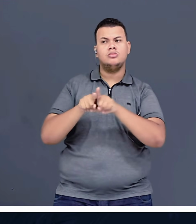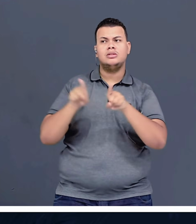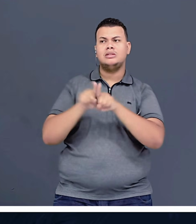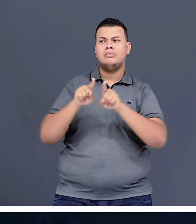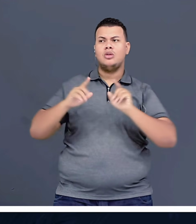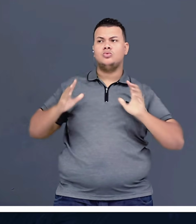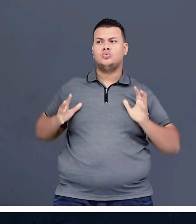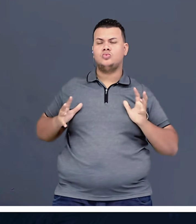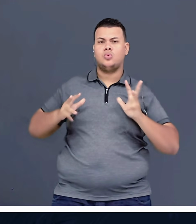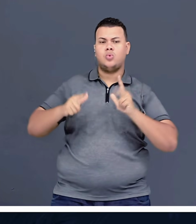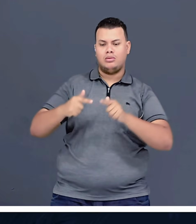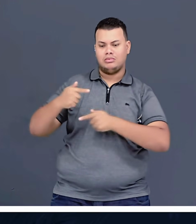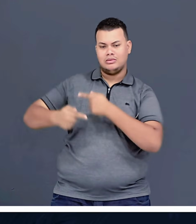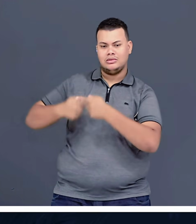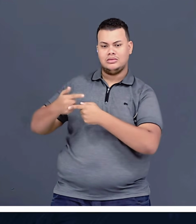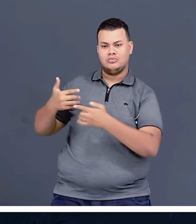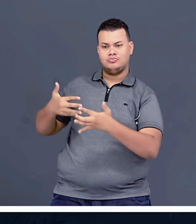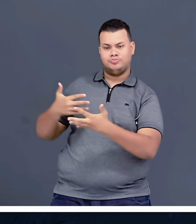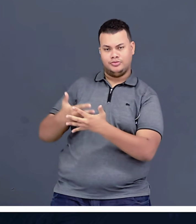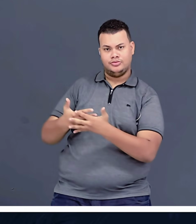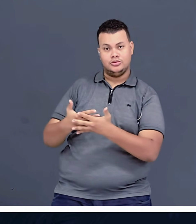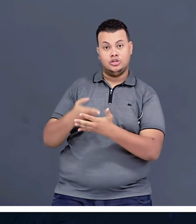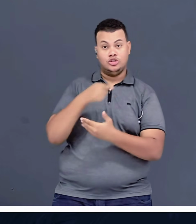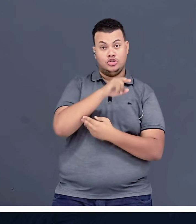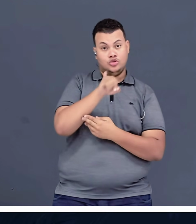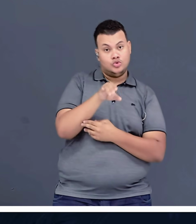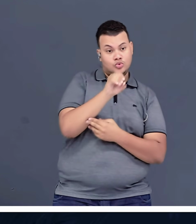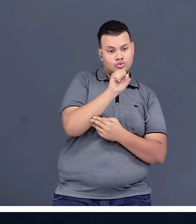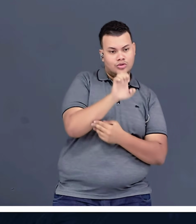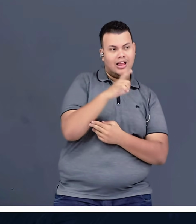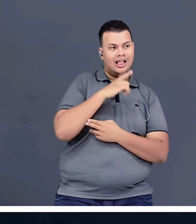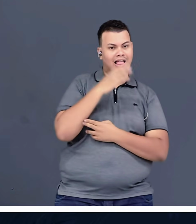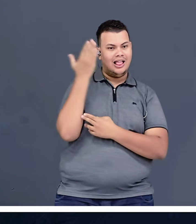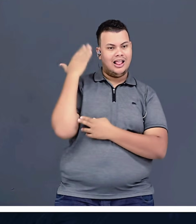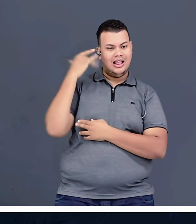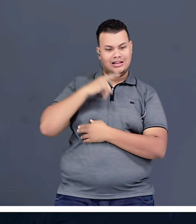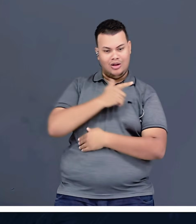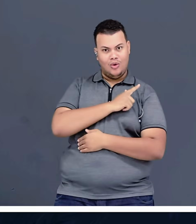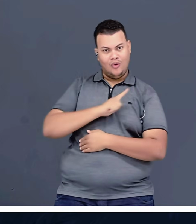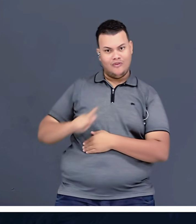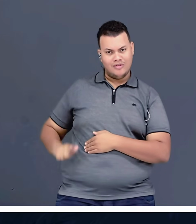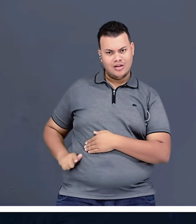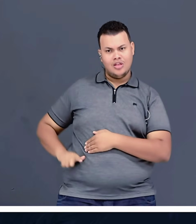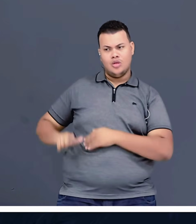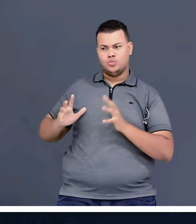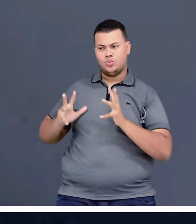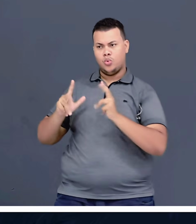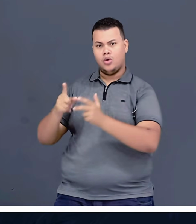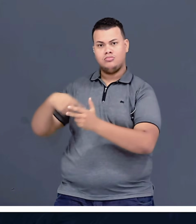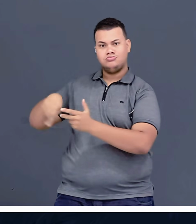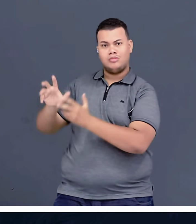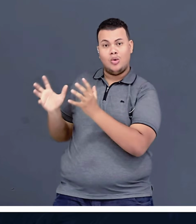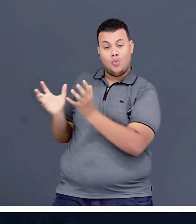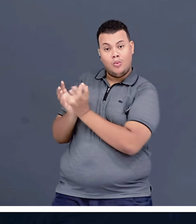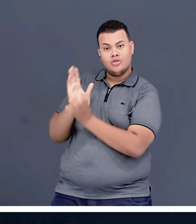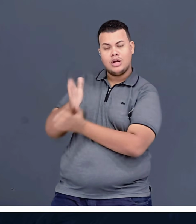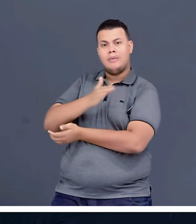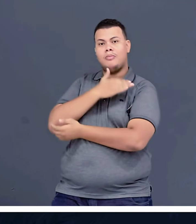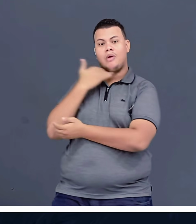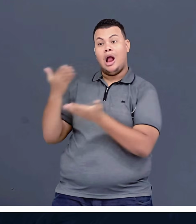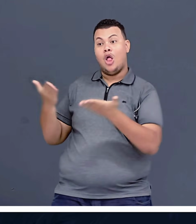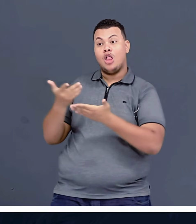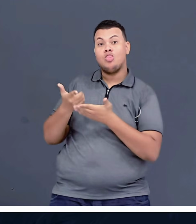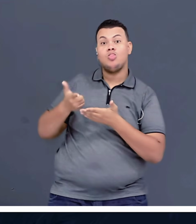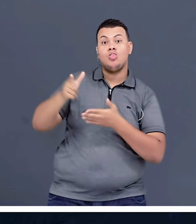toda aquela geração. Ou seja, José, que tinha sido governador, toda aquela parte ali tinha morrido. Agora chegou uma